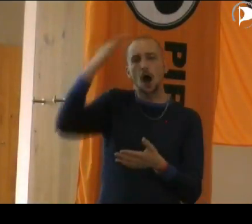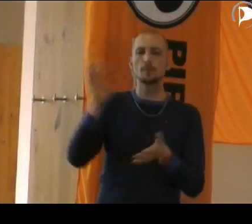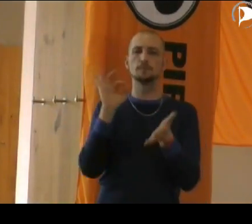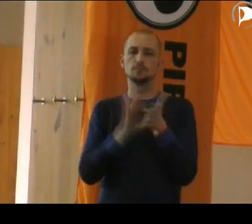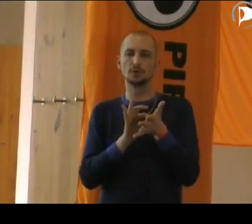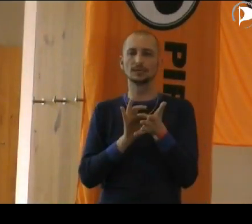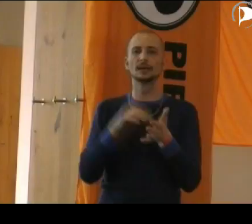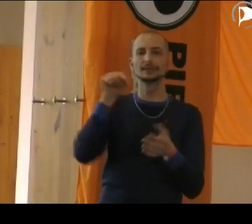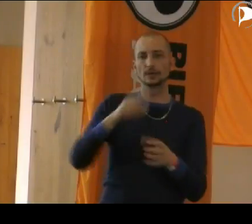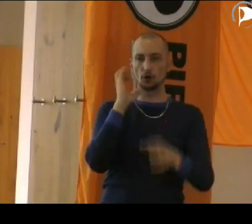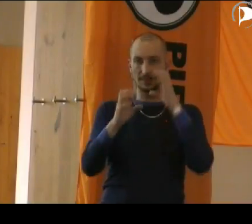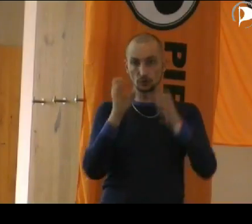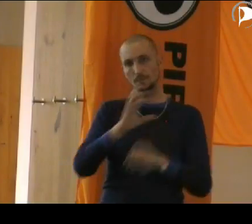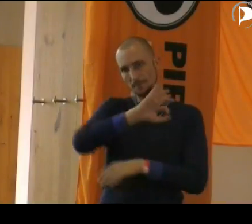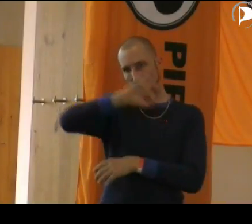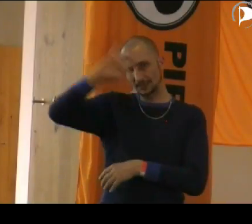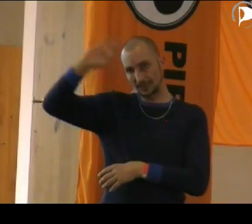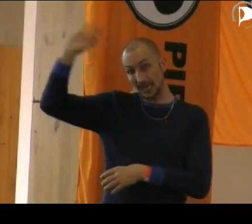zu verbessern zwischen